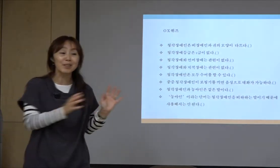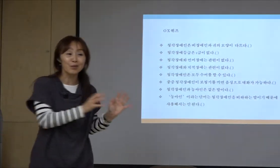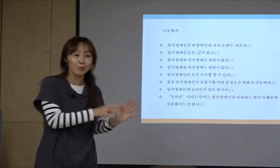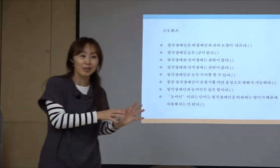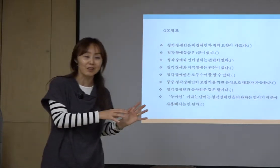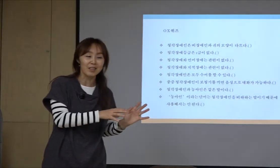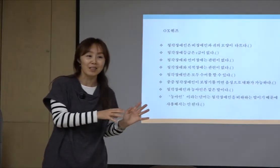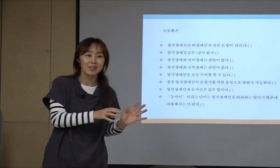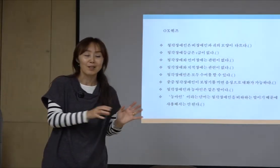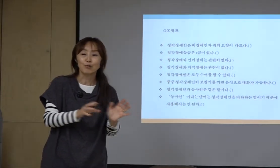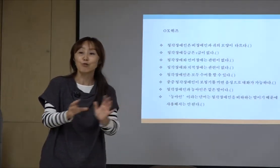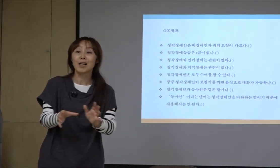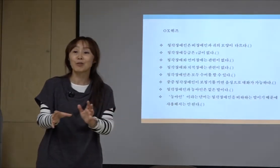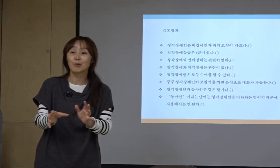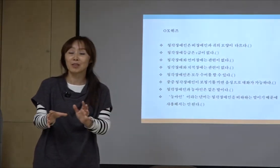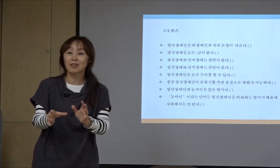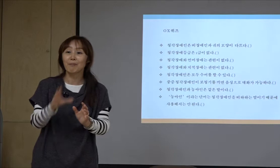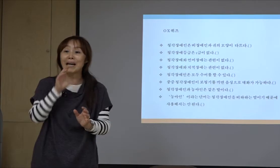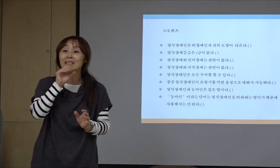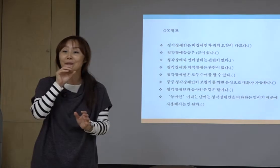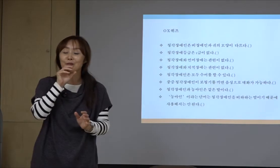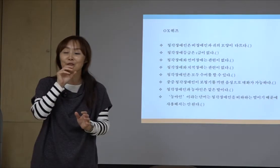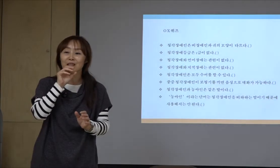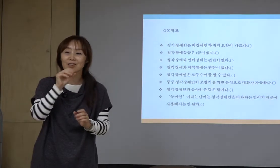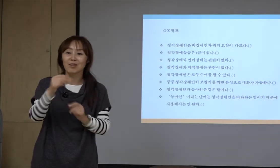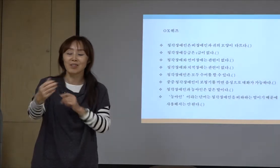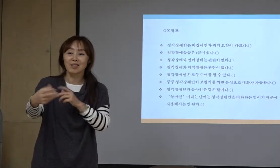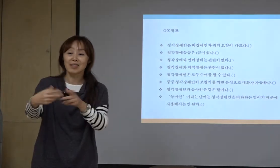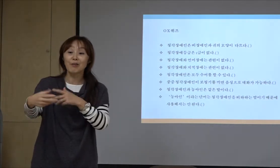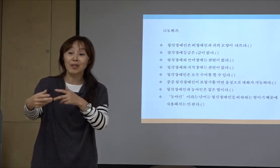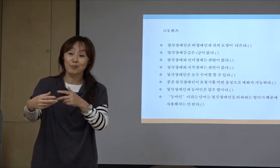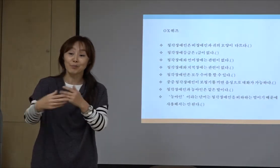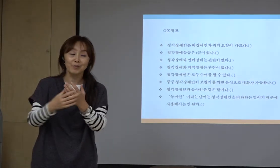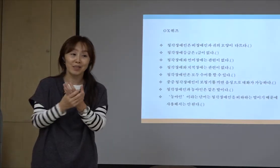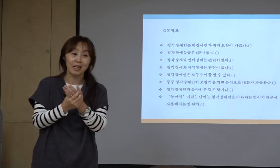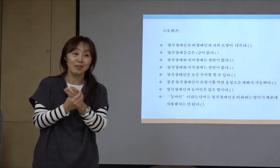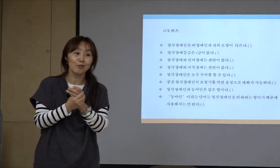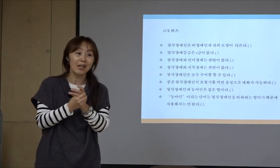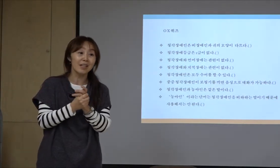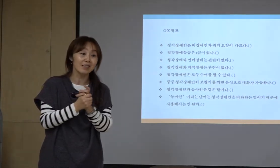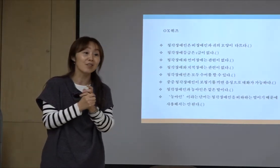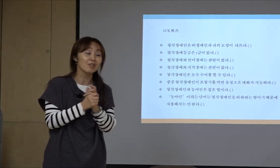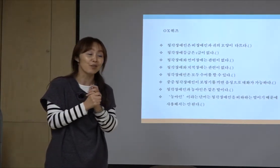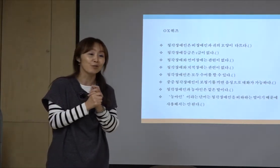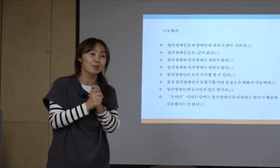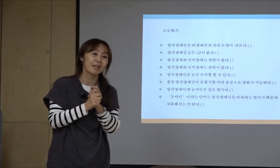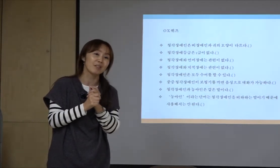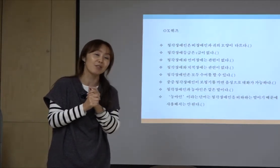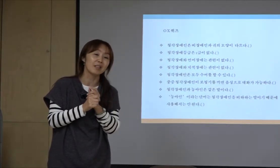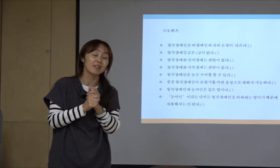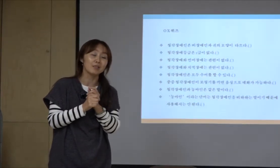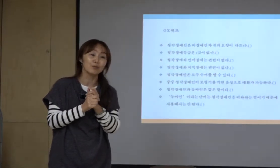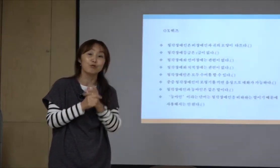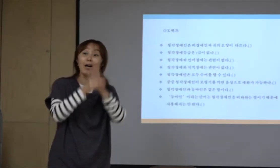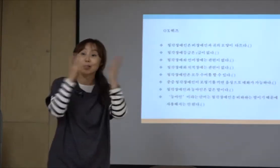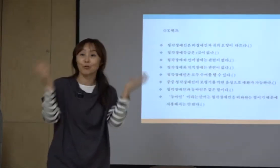학교를 보내거나 구학교를 보내서 말을 배우게 해서 사회에 이렇게 하려고 그런 경우들이 많아서 옛날에는